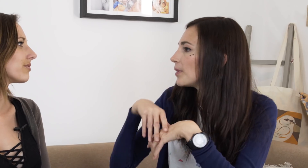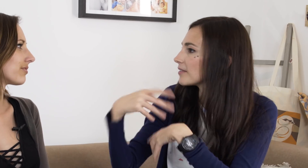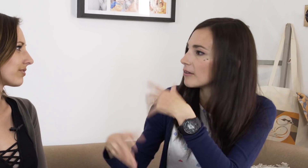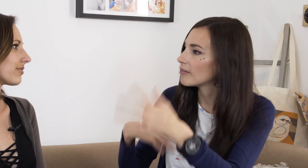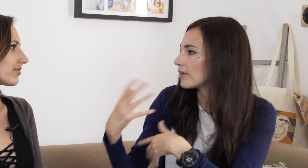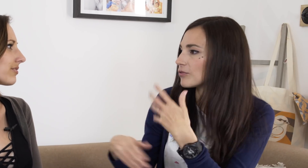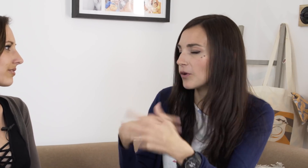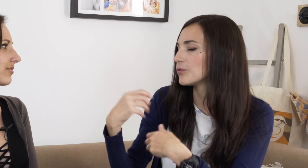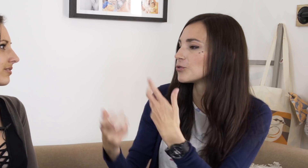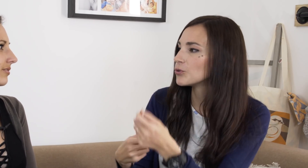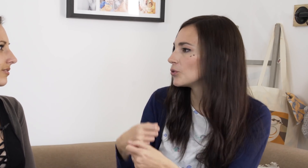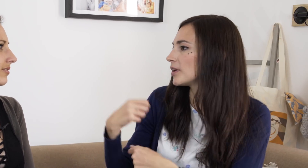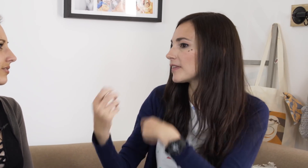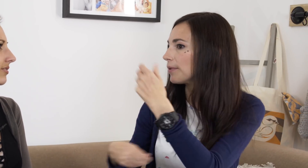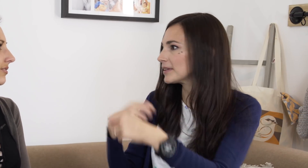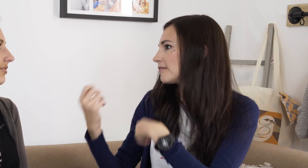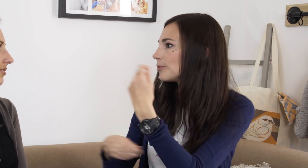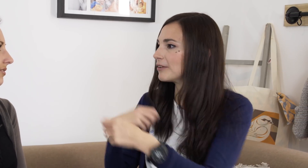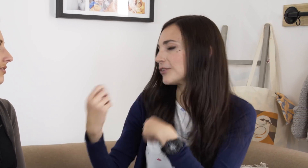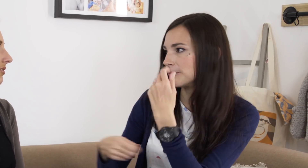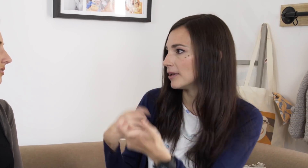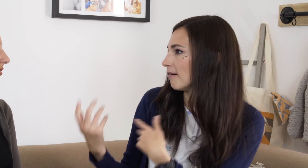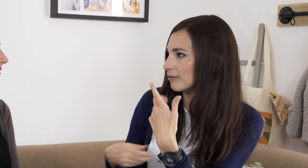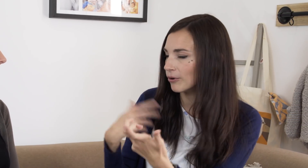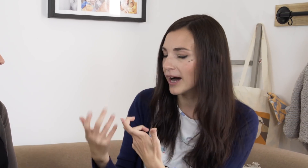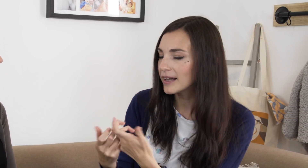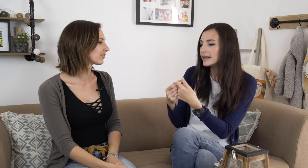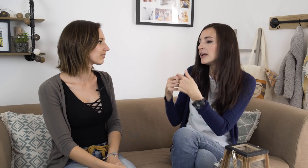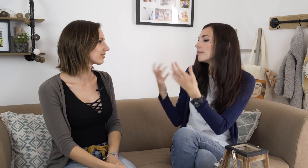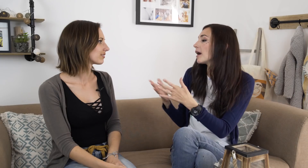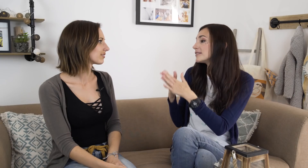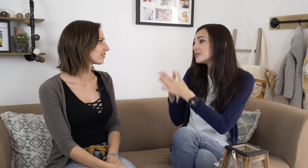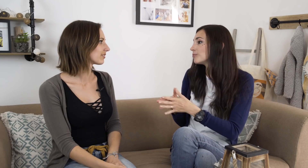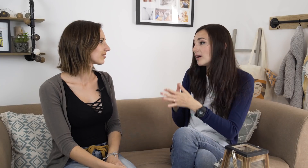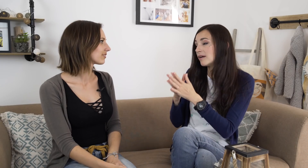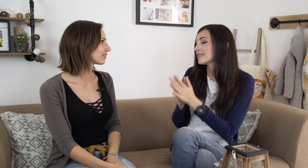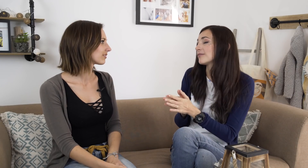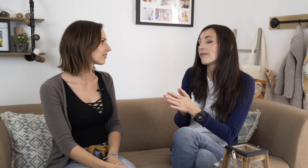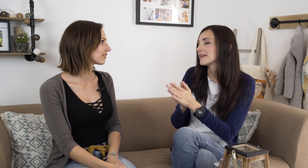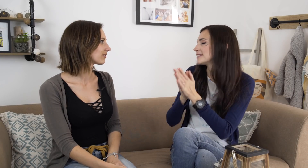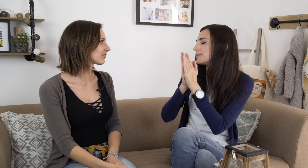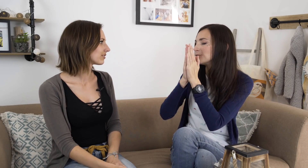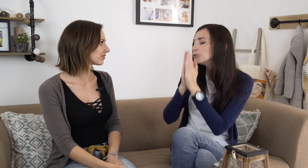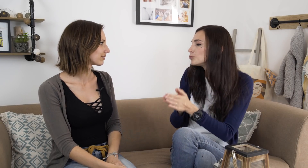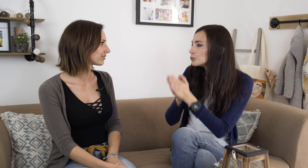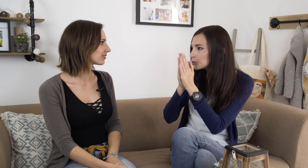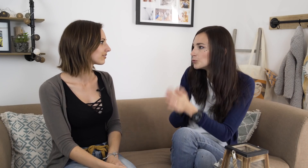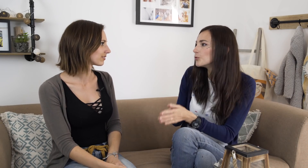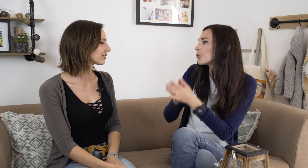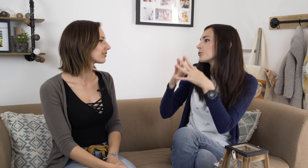mettre sous forme de jeu et ça permet de développer le vocabulaire oral, mais à 18 mois, les enfants ils disent pas du tout, donc on